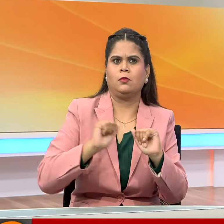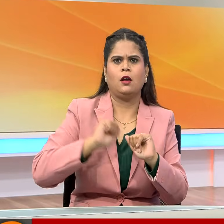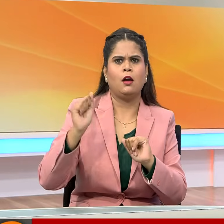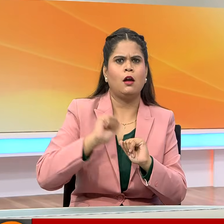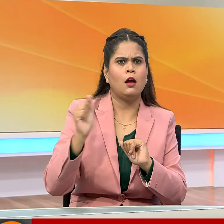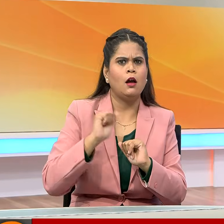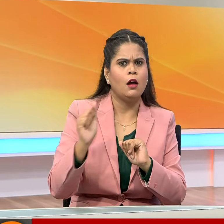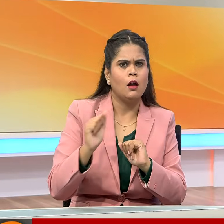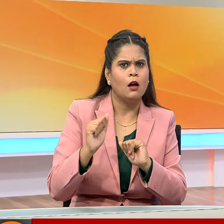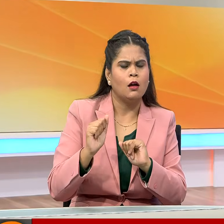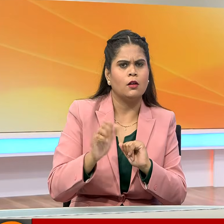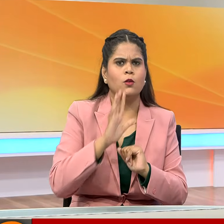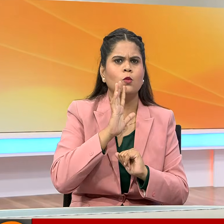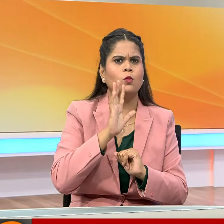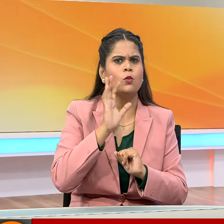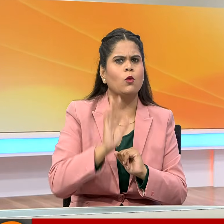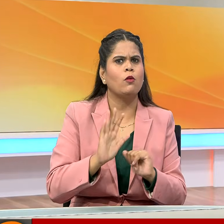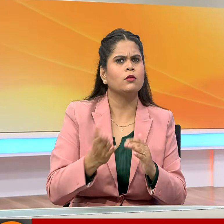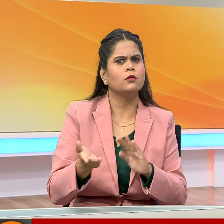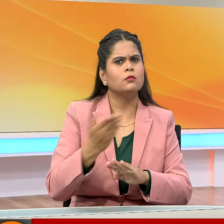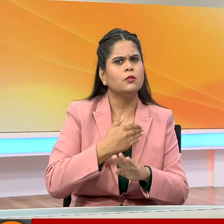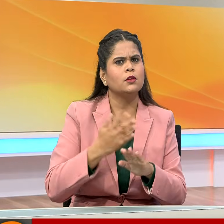गीत था।